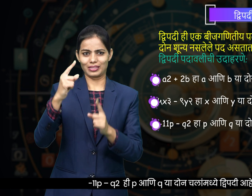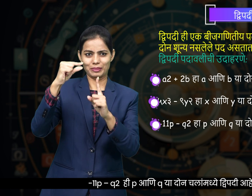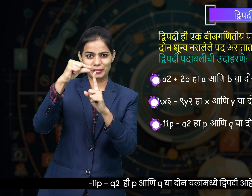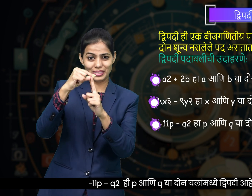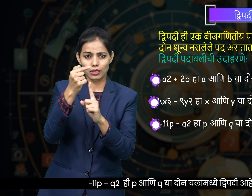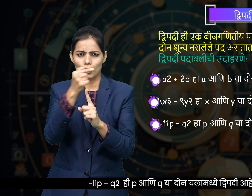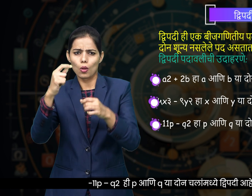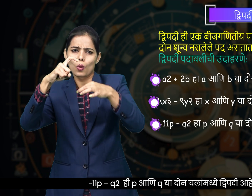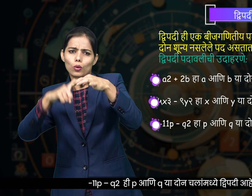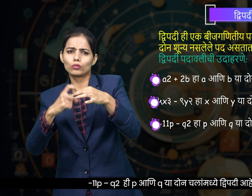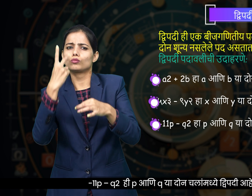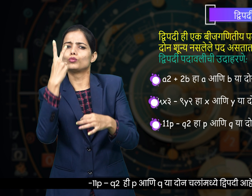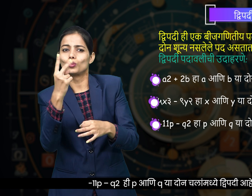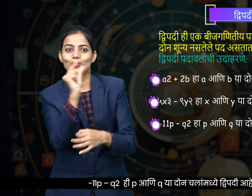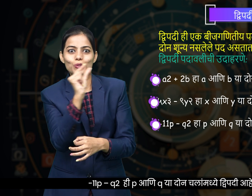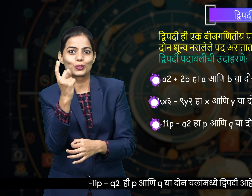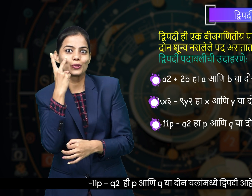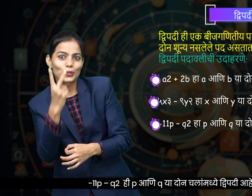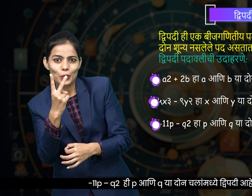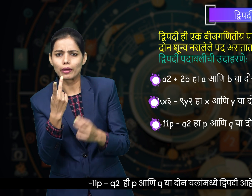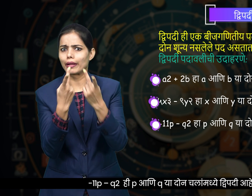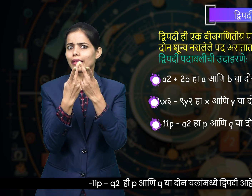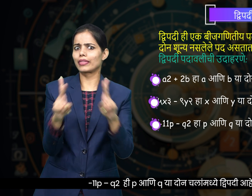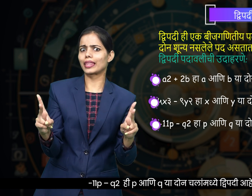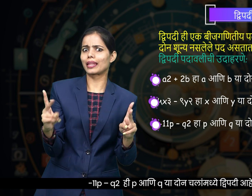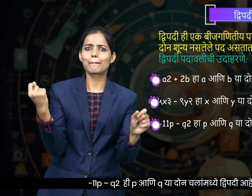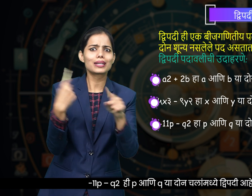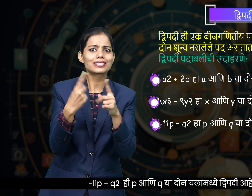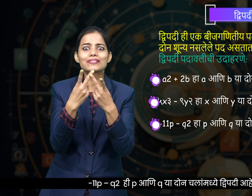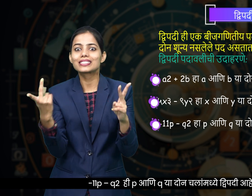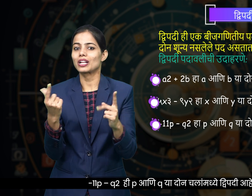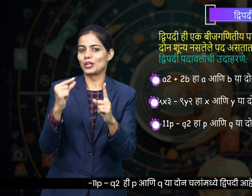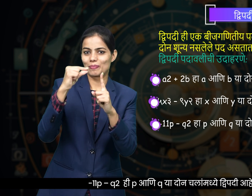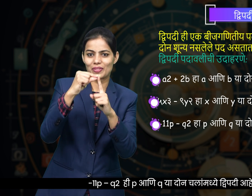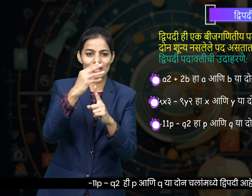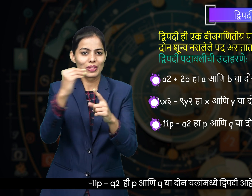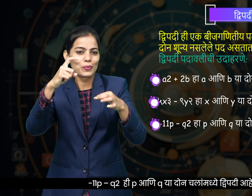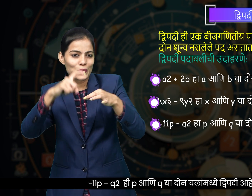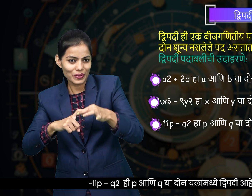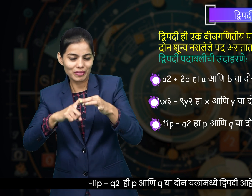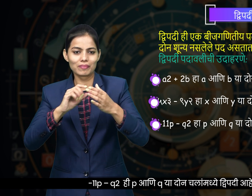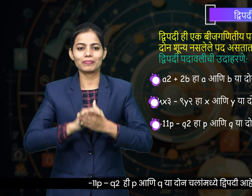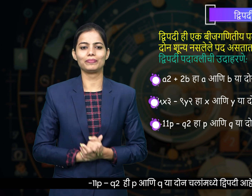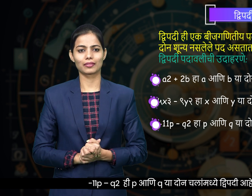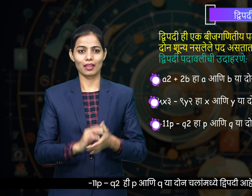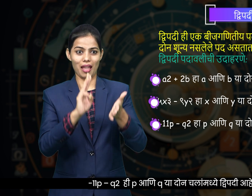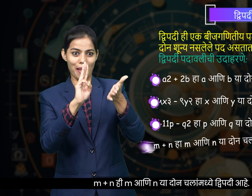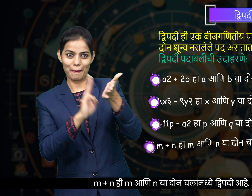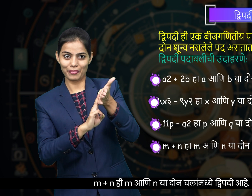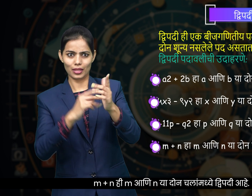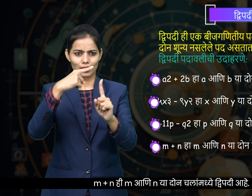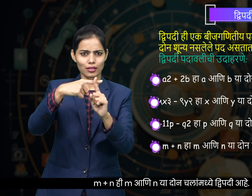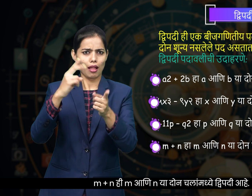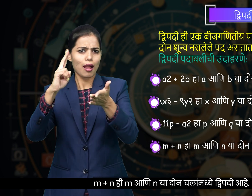वजा 11p वजा q चा वर्ग ही p आणि q या 2 चलांमध्ये द्विपदी आहे.